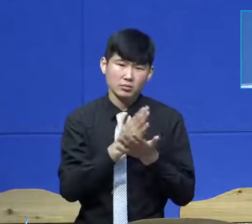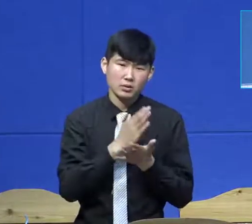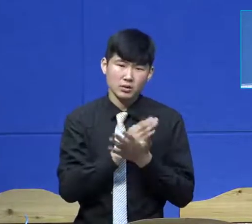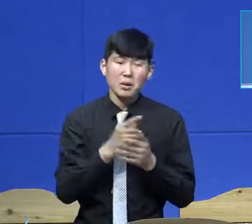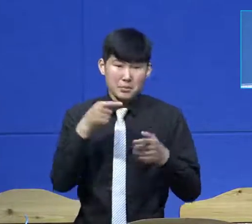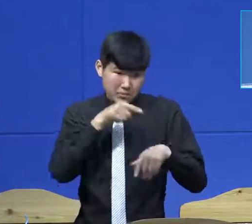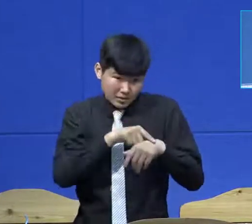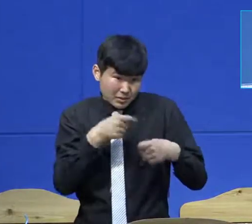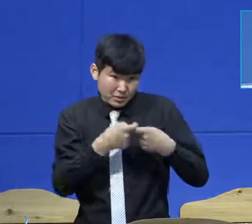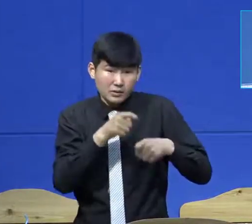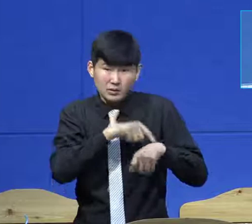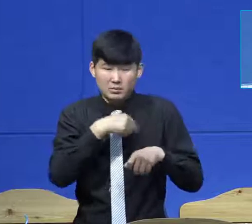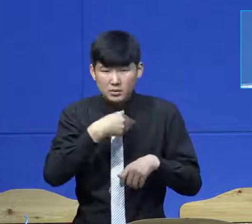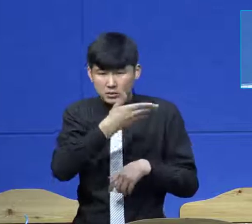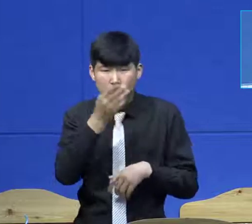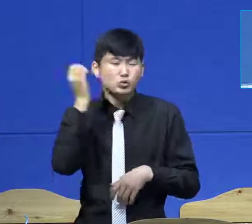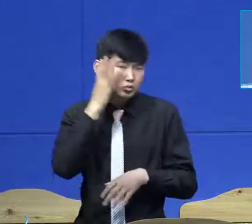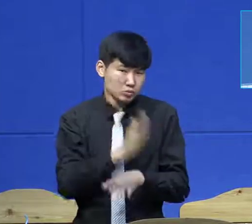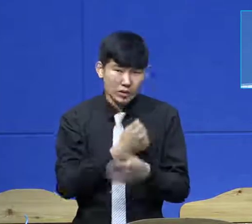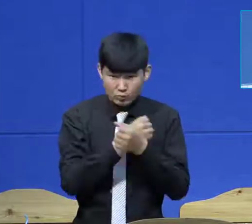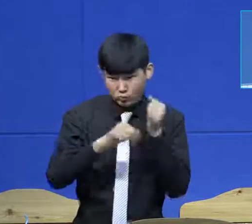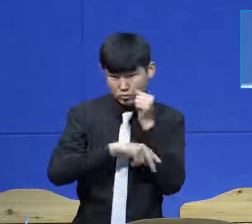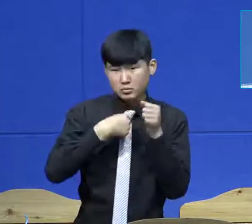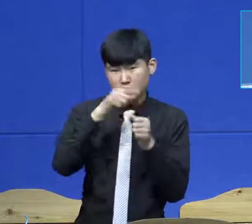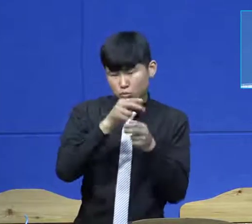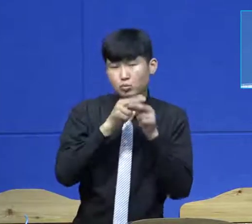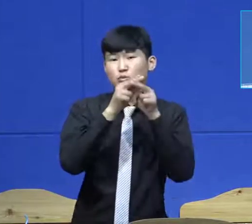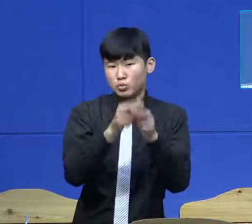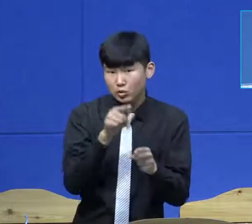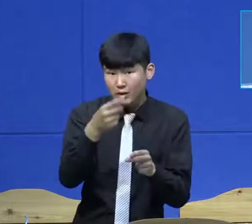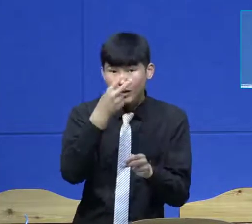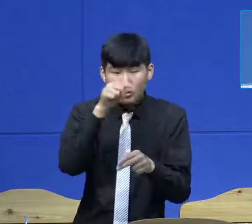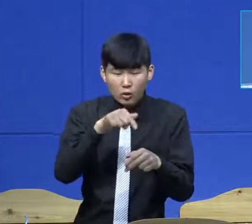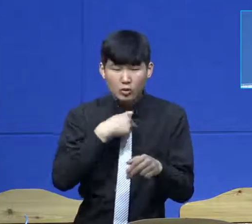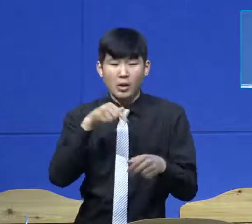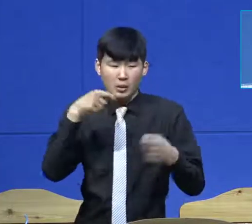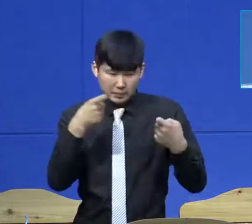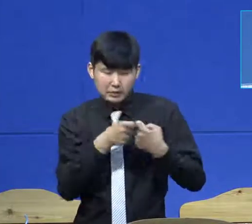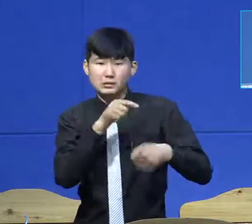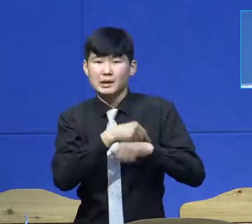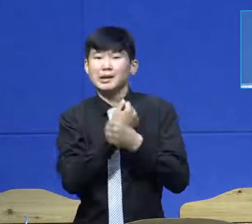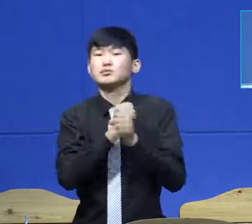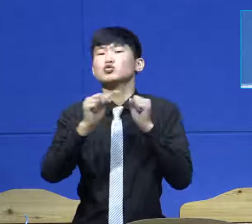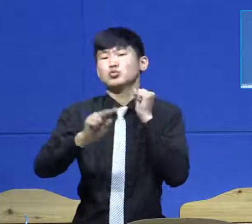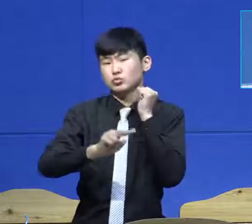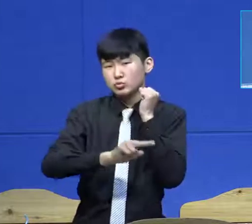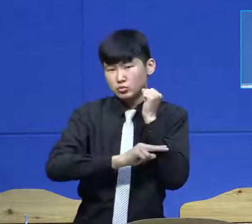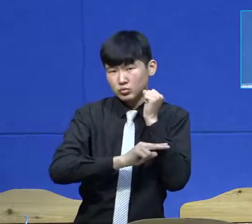Тааламжтай цагт би чамайг сонссон. Авралын өдөр би чамд тусалсан. Харахтун одоо тааламжтай цаг авралын өдөр.